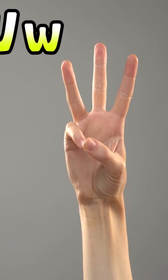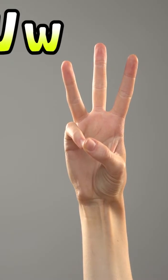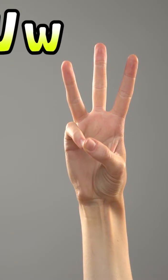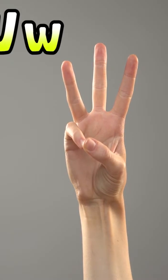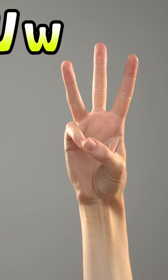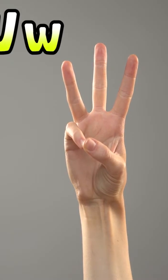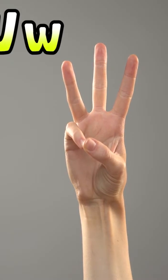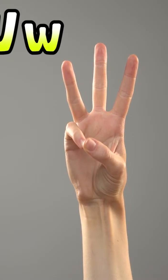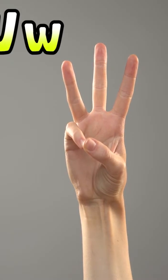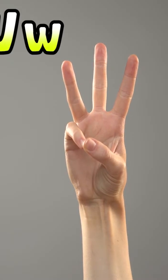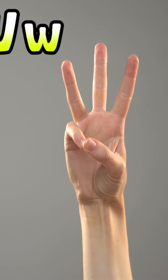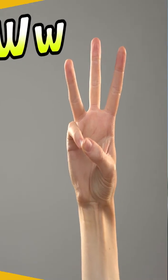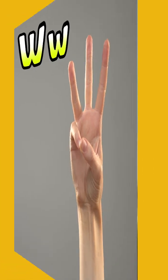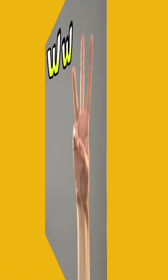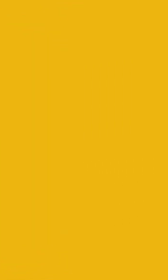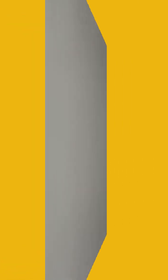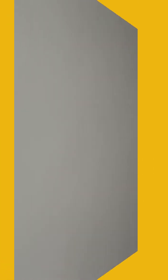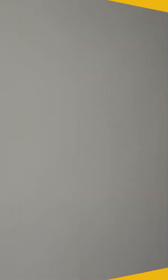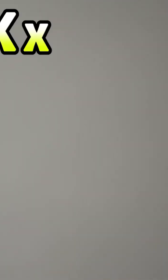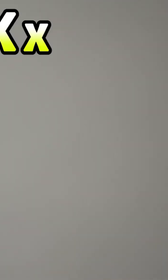狼